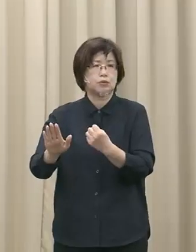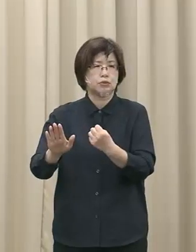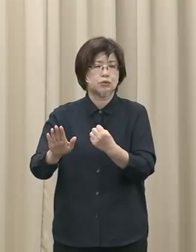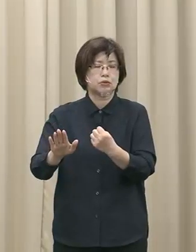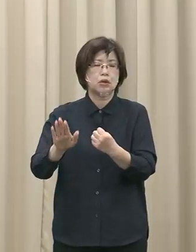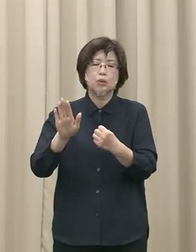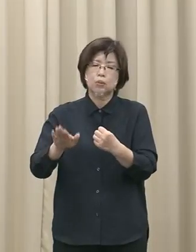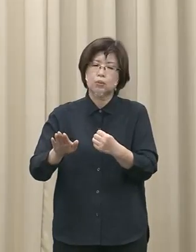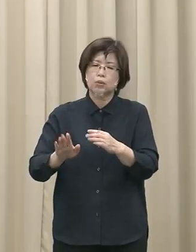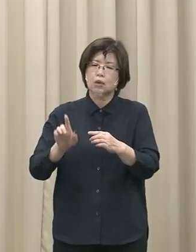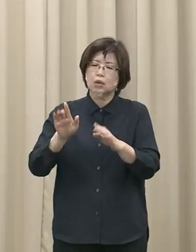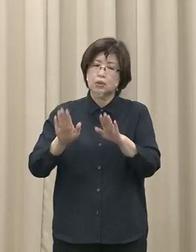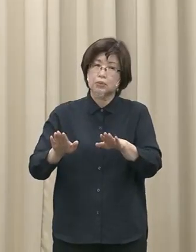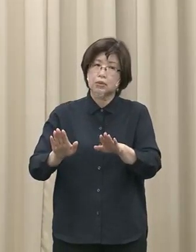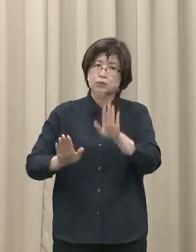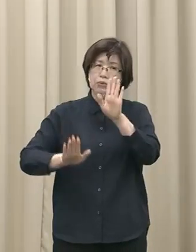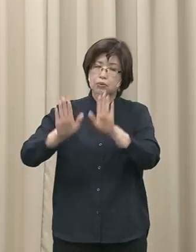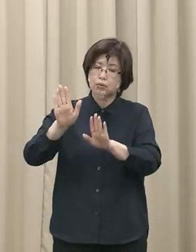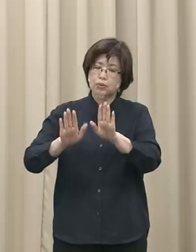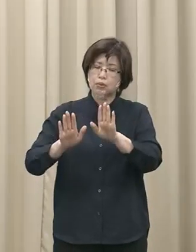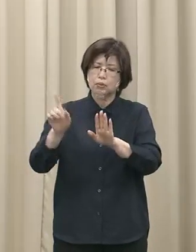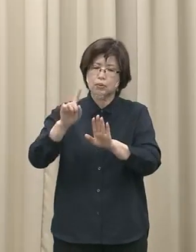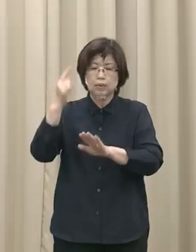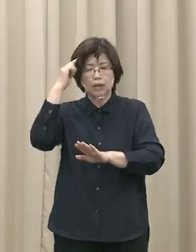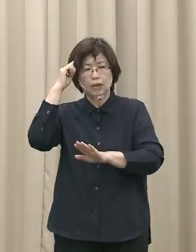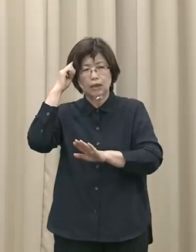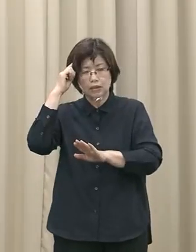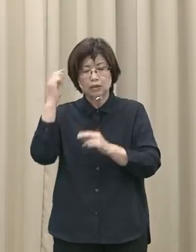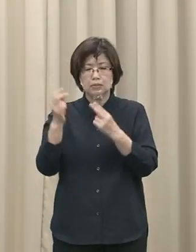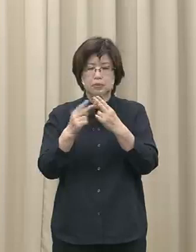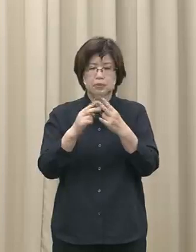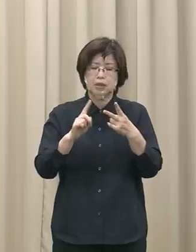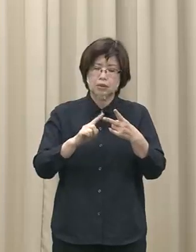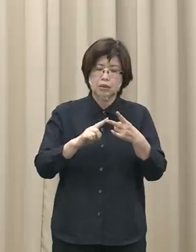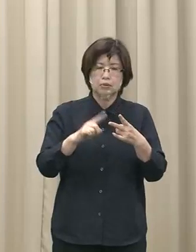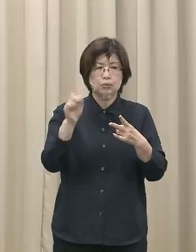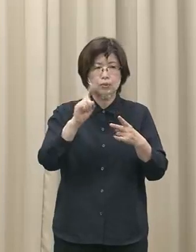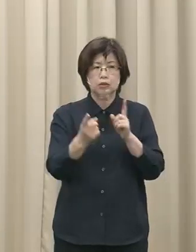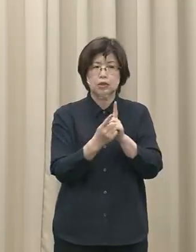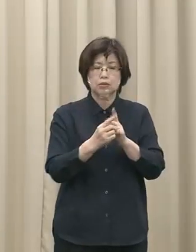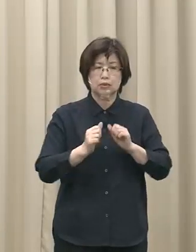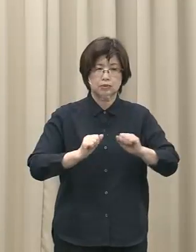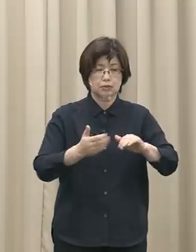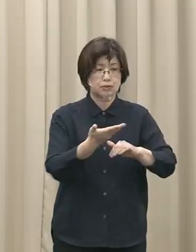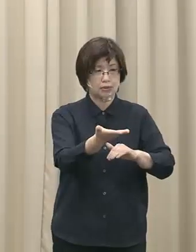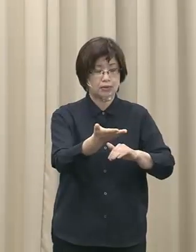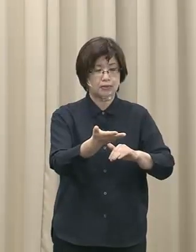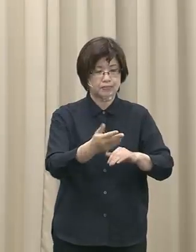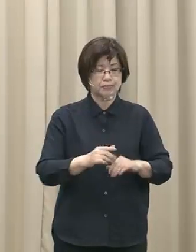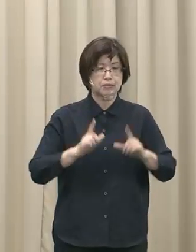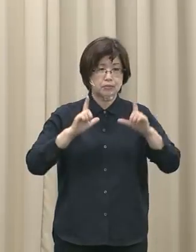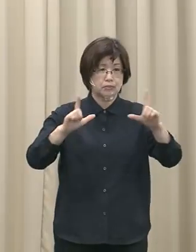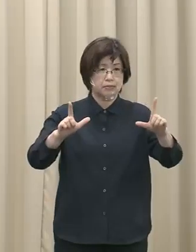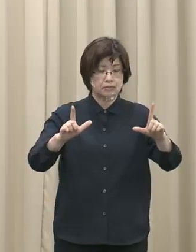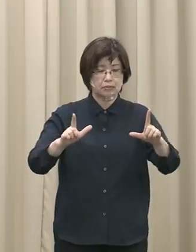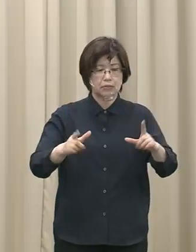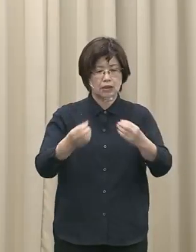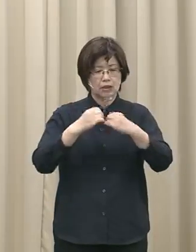に捉えて、はい、どんな対応をしていこうというふうに思われていますか。 まず感染して入院された方々